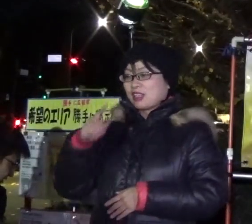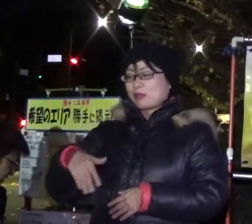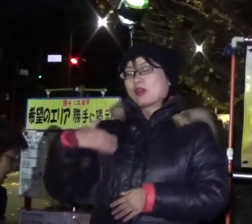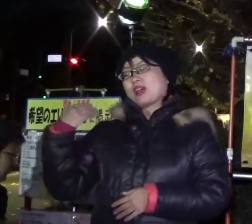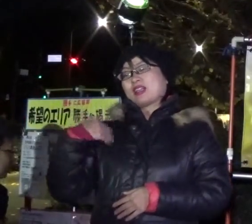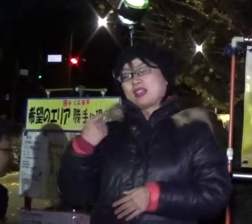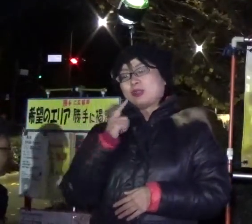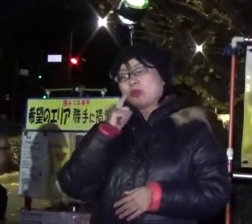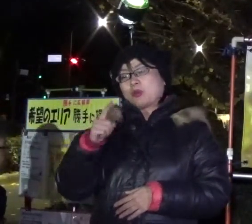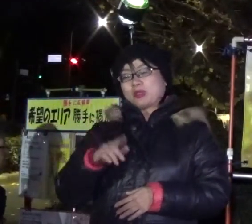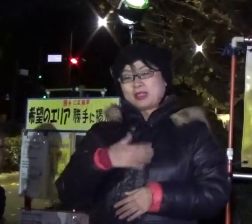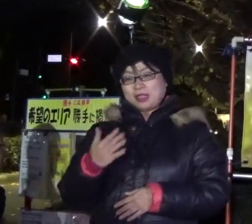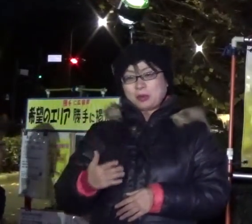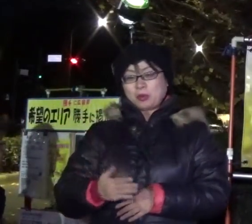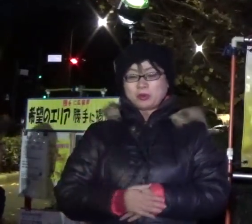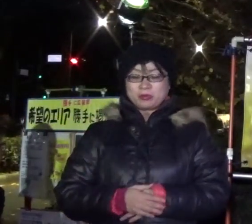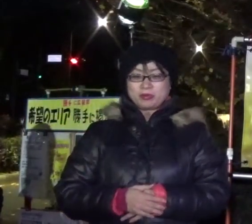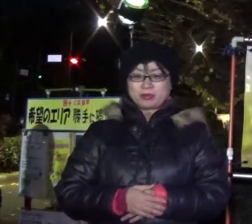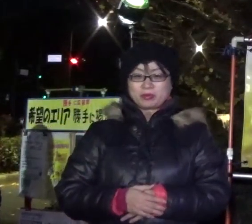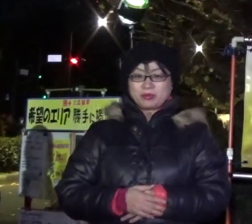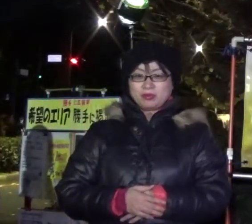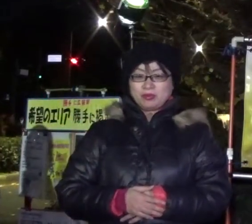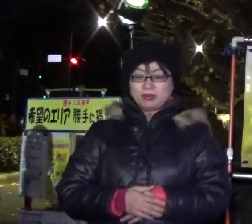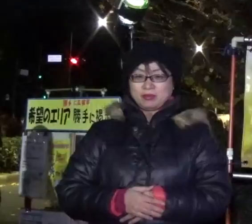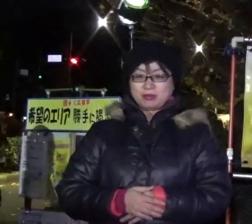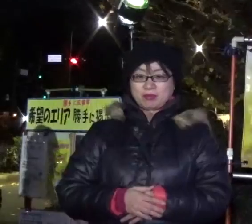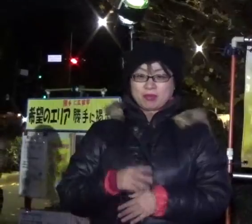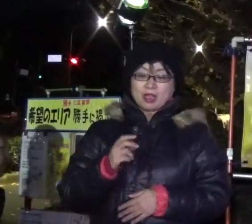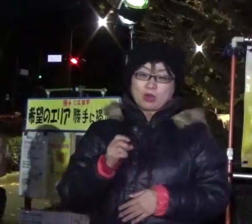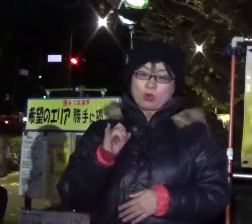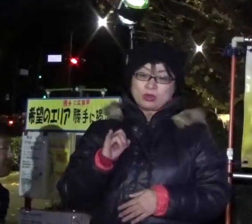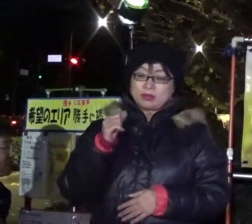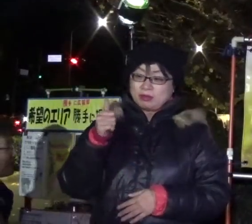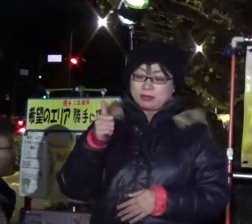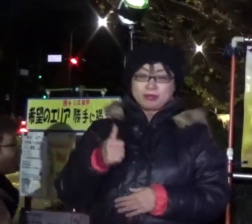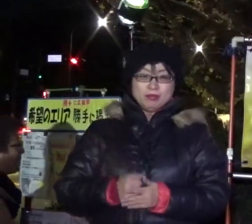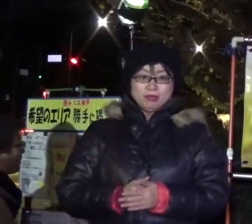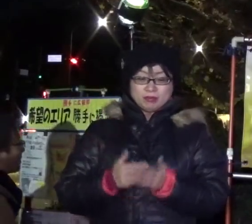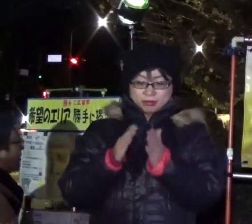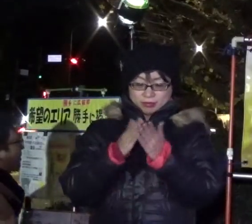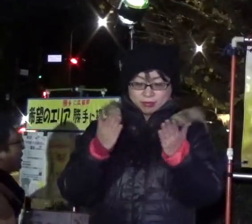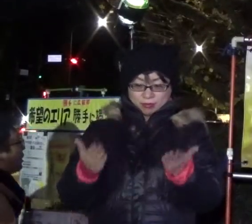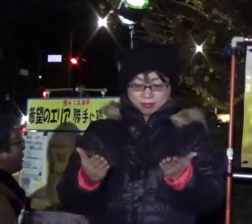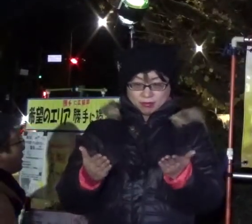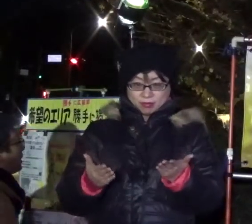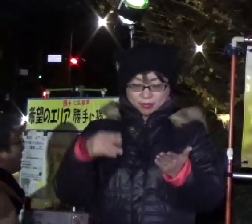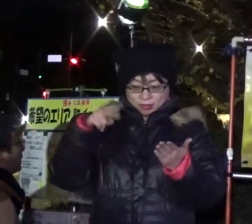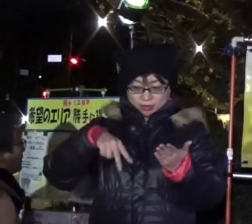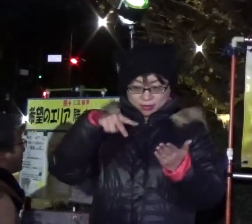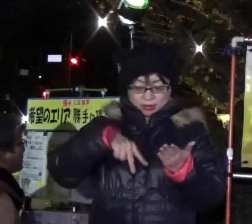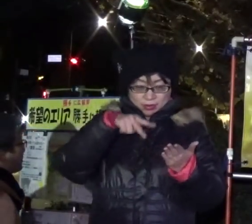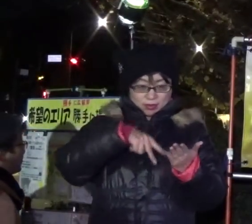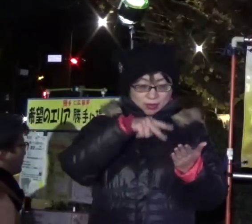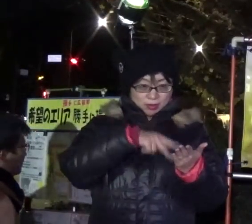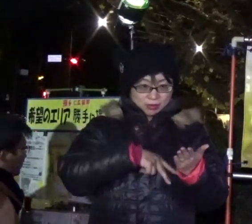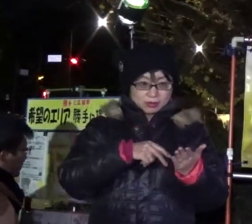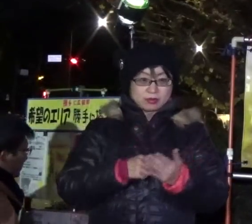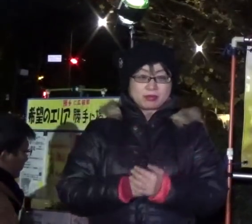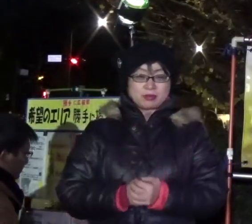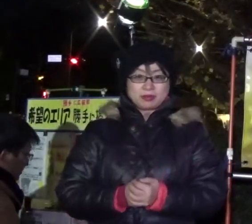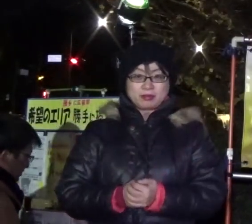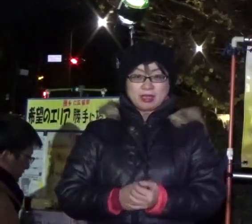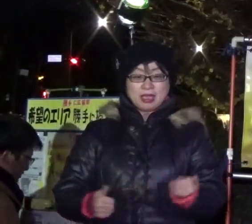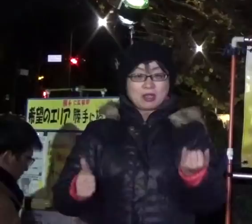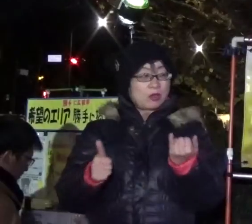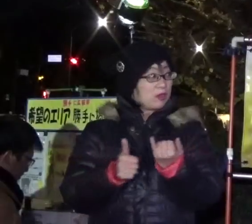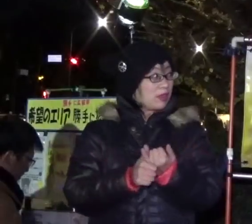からないだろうと思ったんだけど、それじゃあんまりだからというんで、一応ロイさんにちゃんと監修してもらった資本論入門というトネ君の結婚